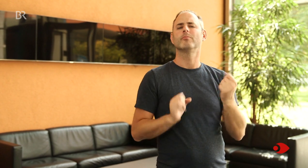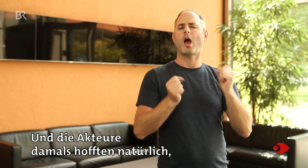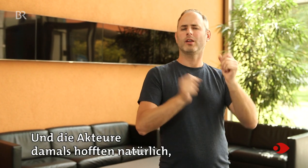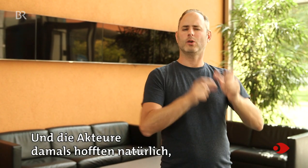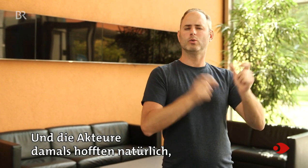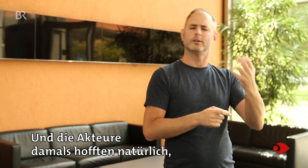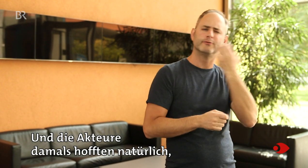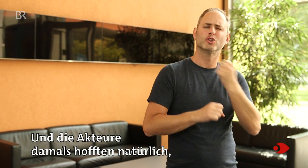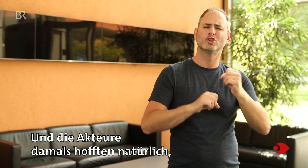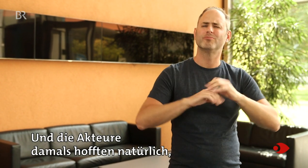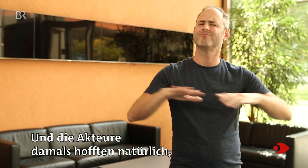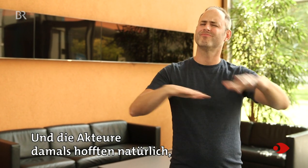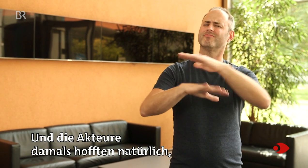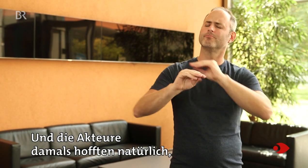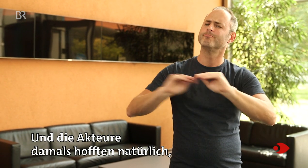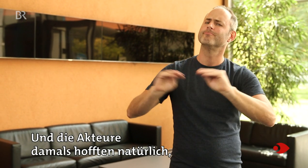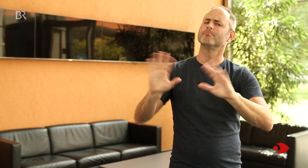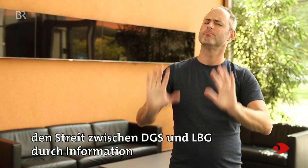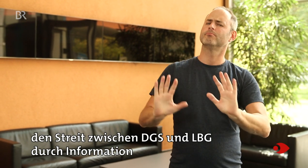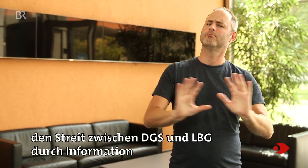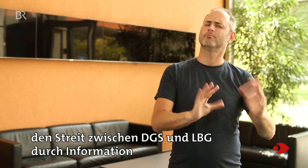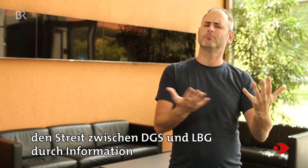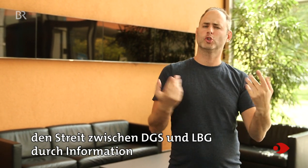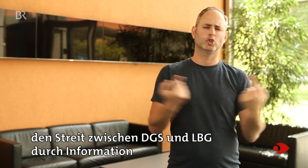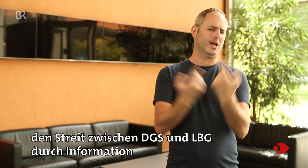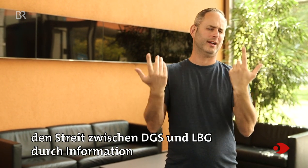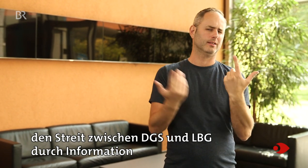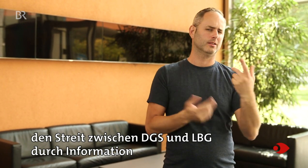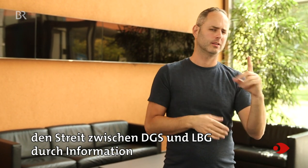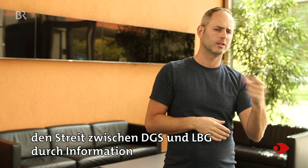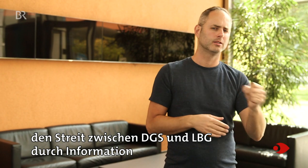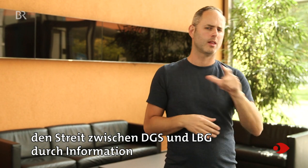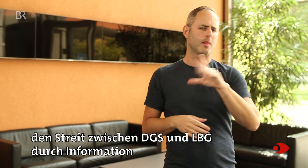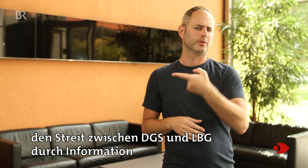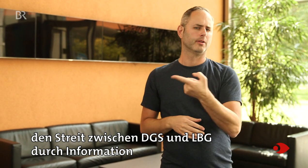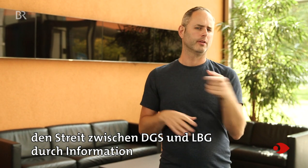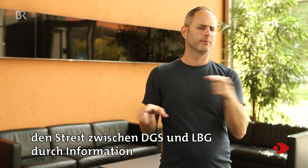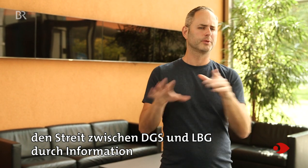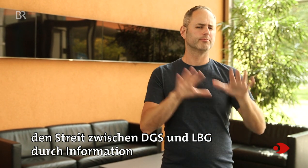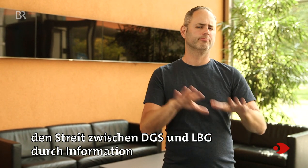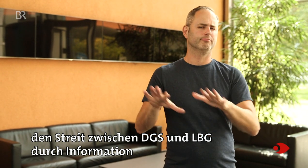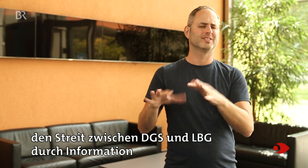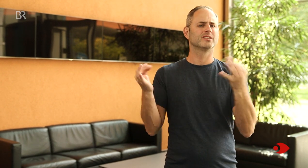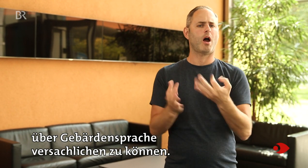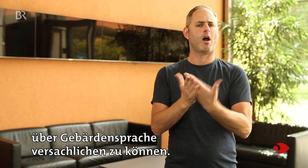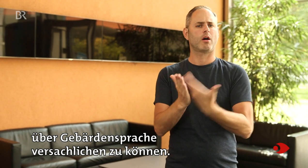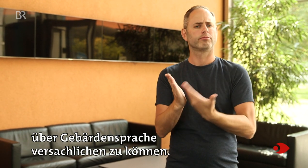Und die Akteure damals hofften natürlich, den Streit zwischen DGS und LBG durch Information über